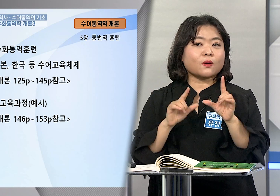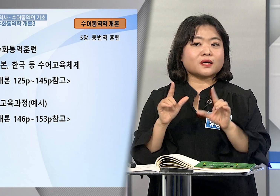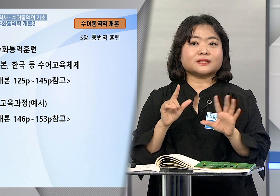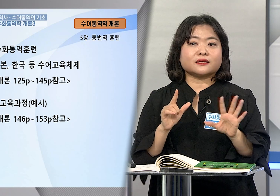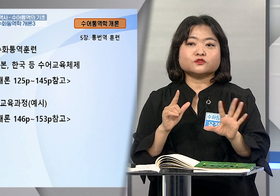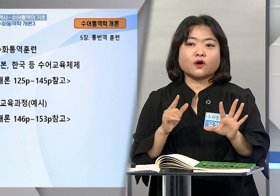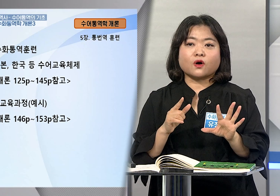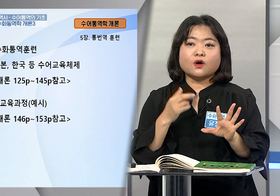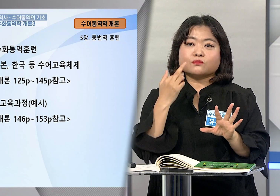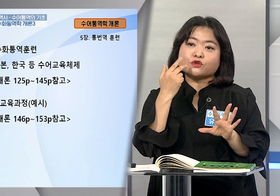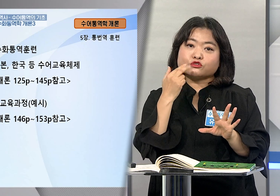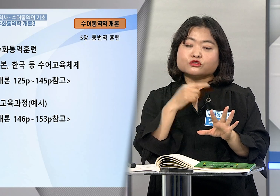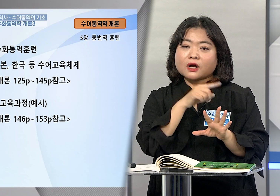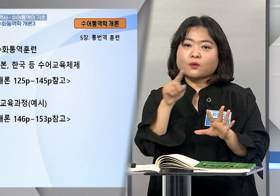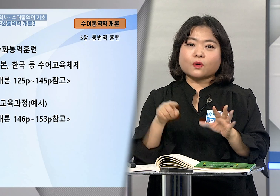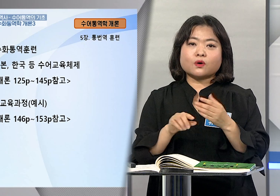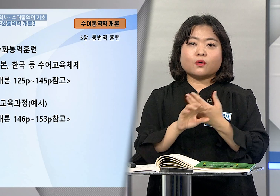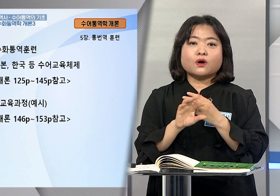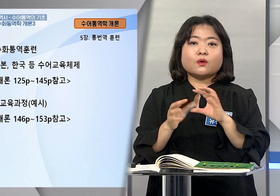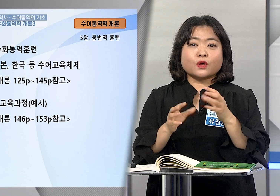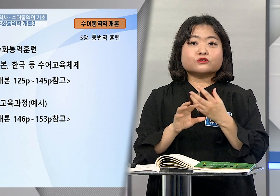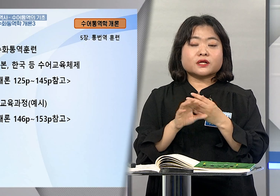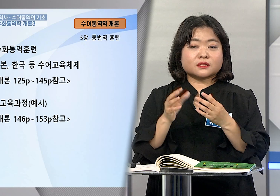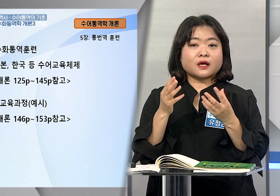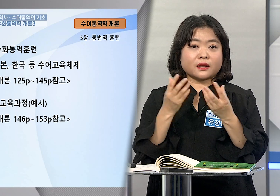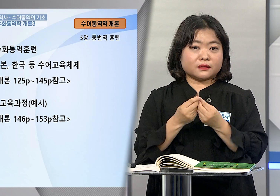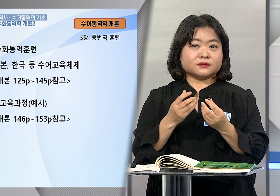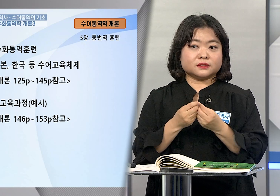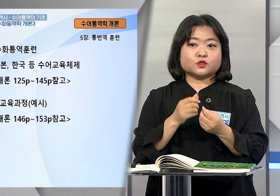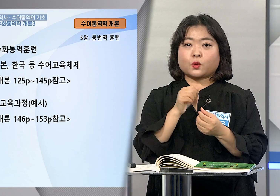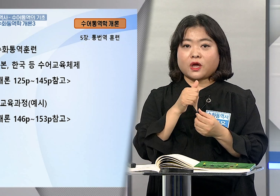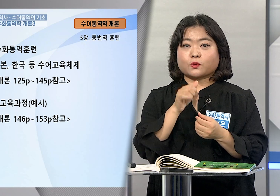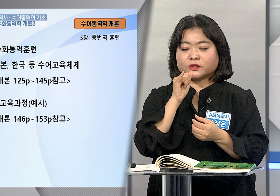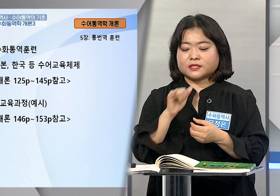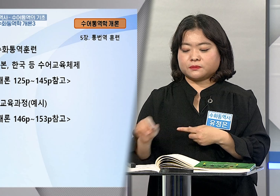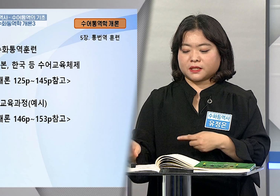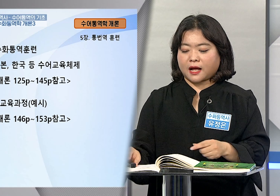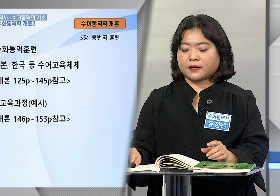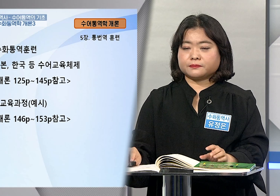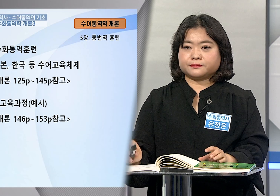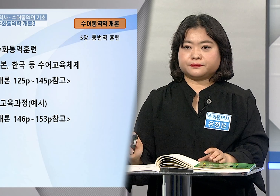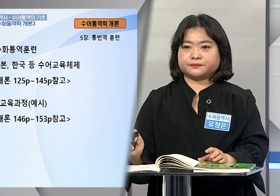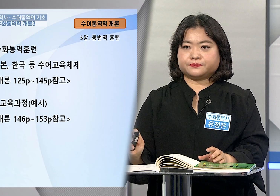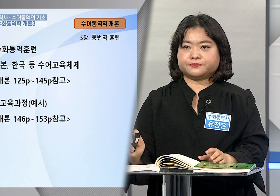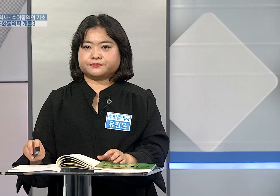상황은 아니고요. 미국하고 외국의 사례들을 소개하고 있습니다.